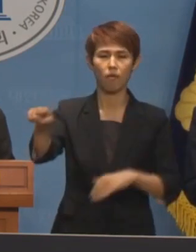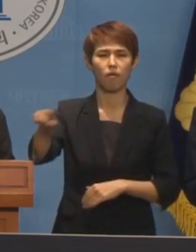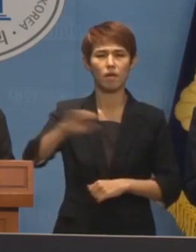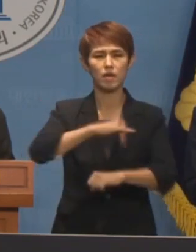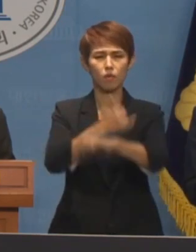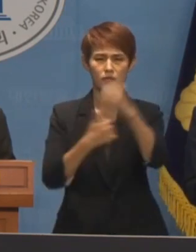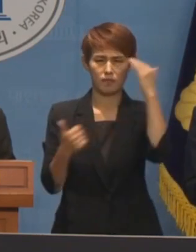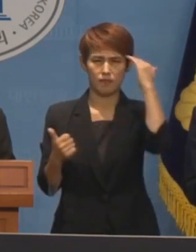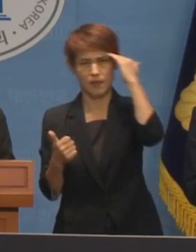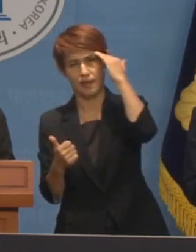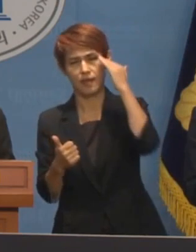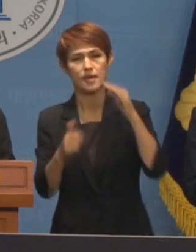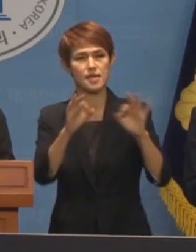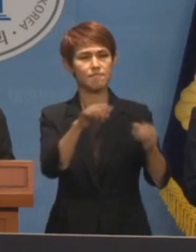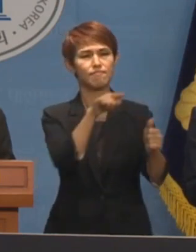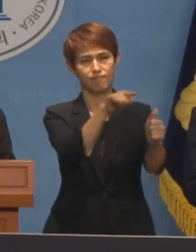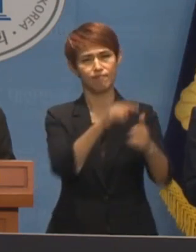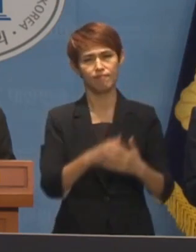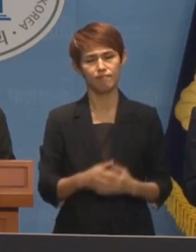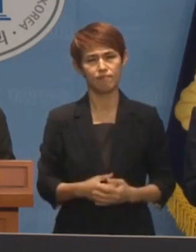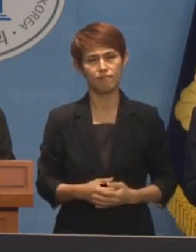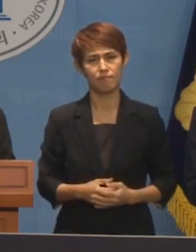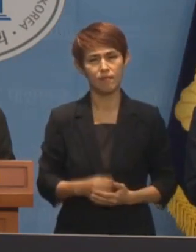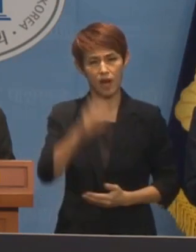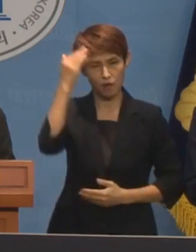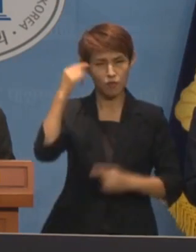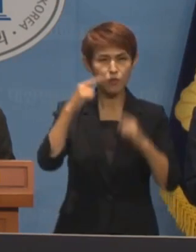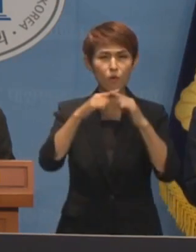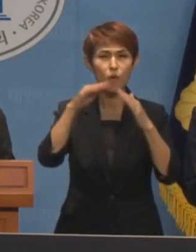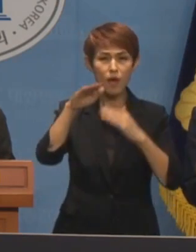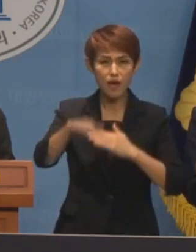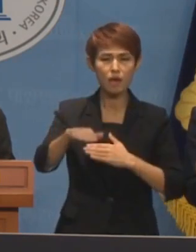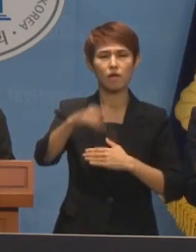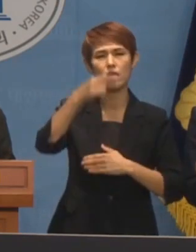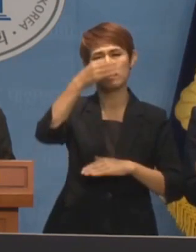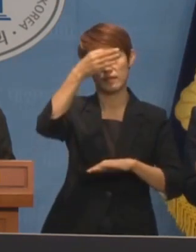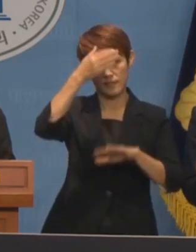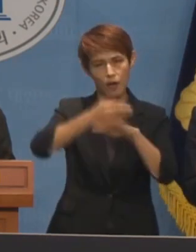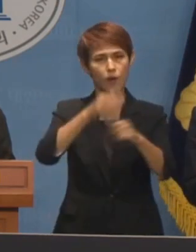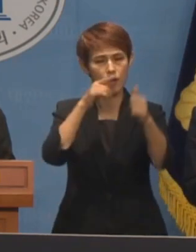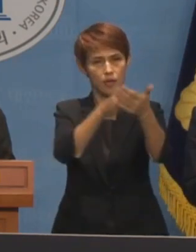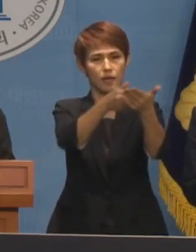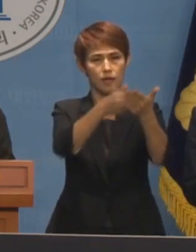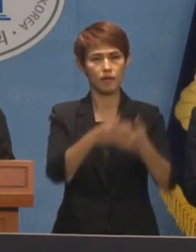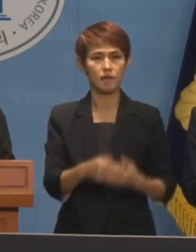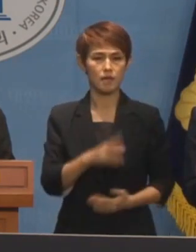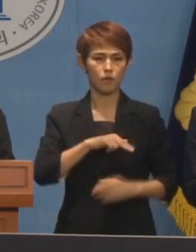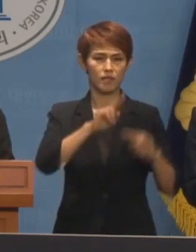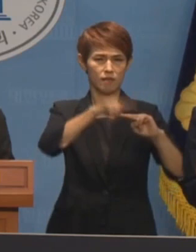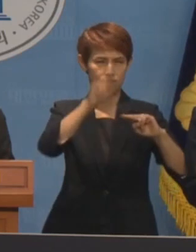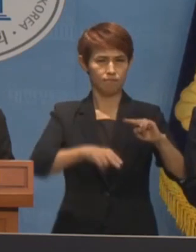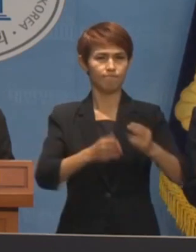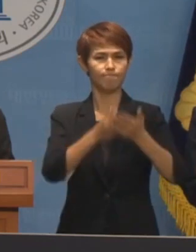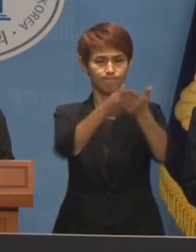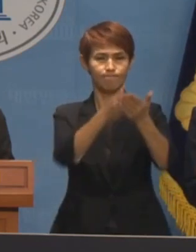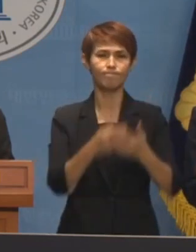서슴지 않은 김성애 의원은 한국교회 앞에 공개 사과하고 의원직을 즉각 사퇴해야